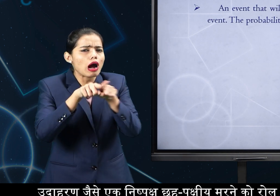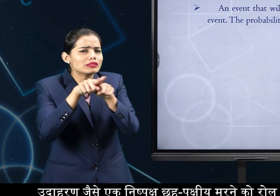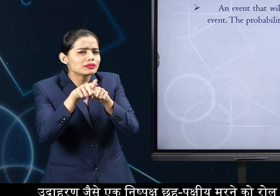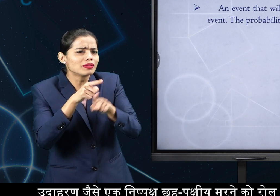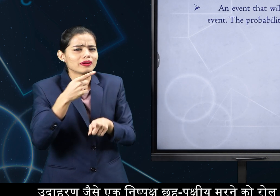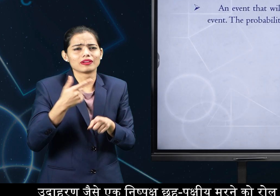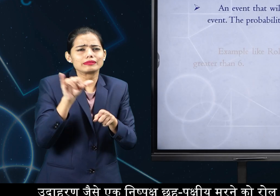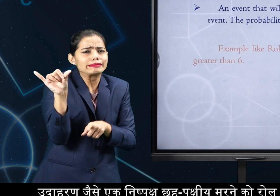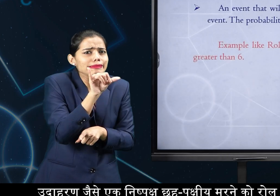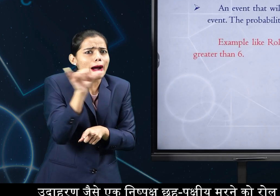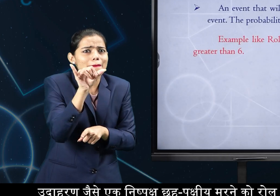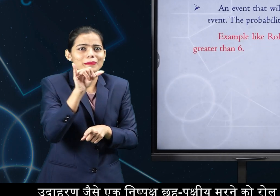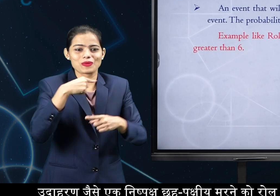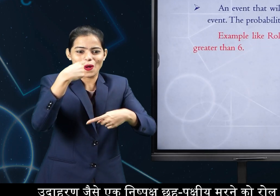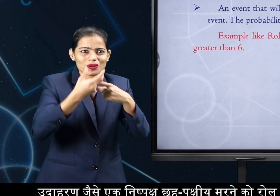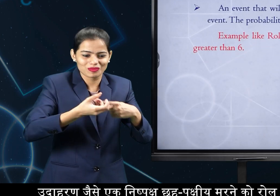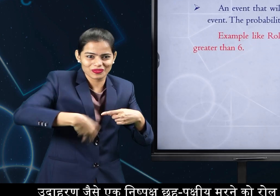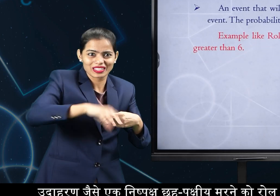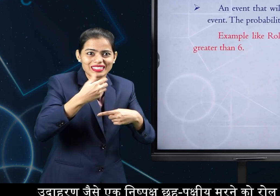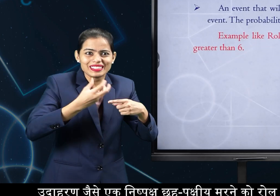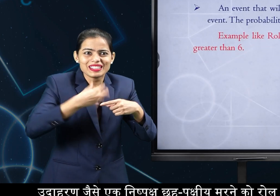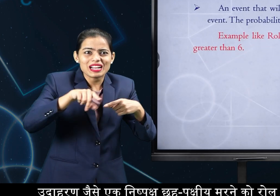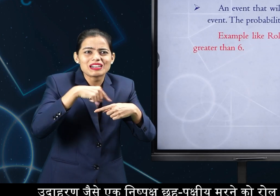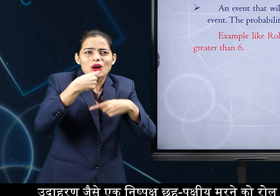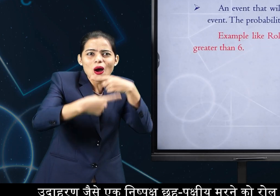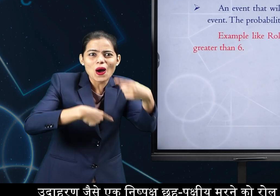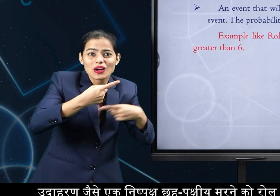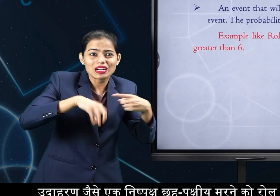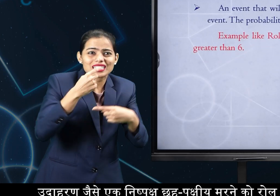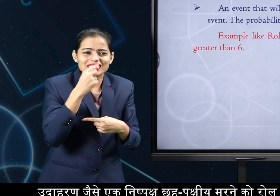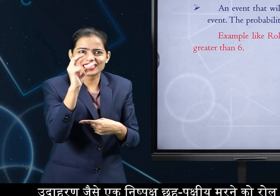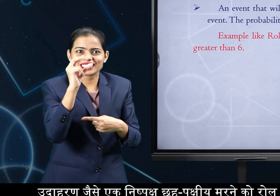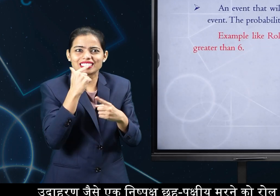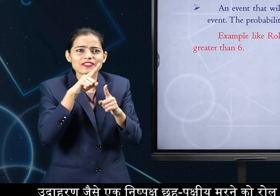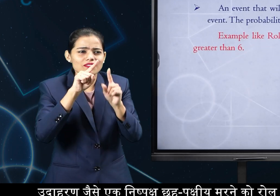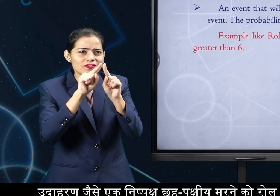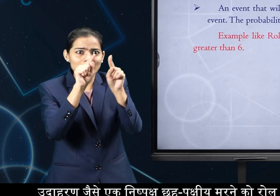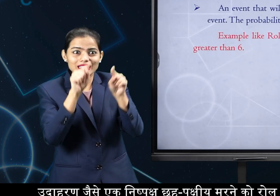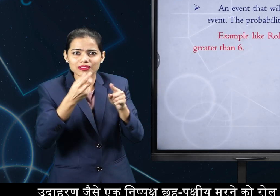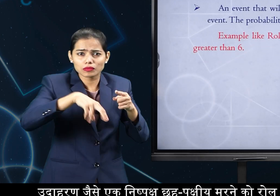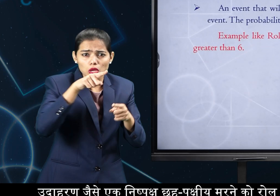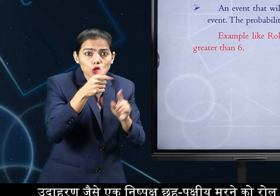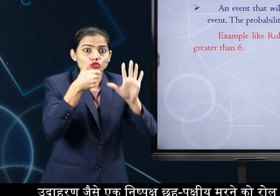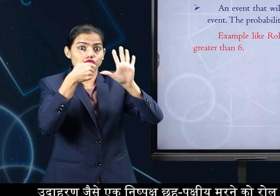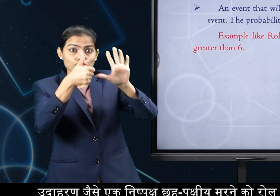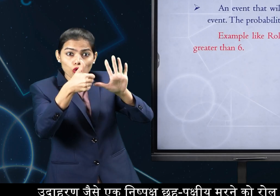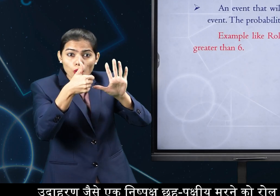उदाहरण जैसे एक निष्पक्ष छह पक्षियाँ मारने को रोल करना और 6 से अधिक संख्या प्राप्त